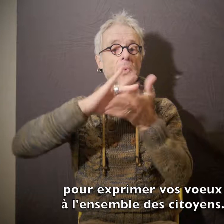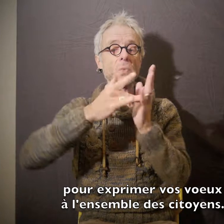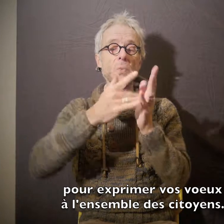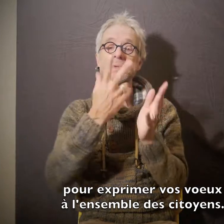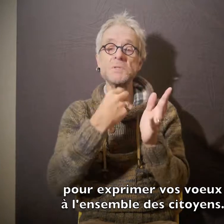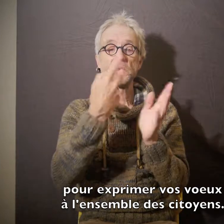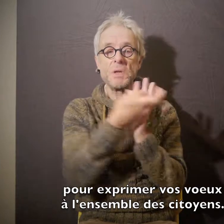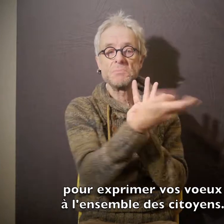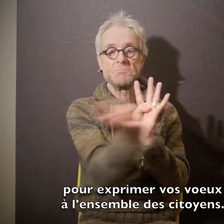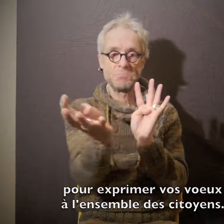citoyens.